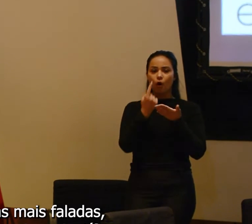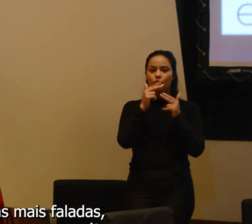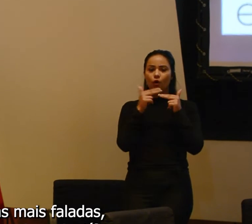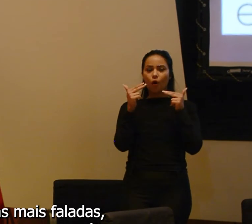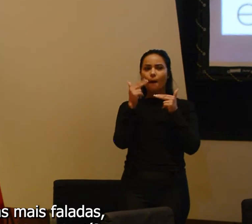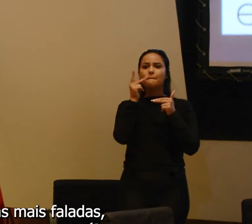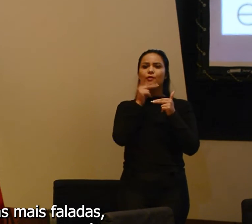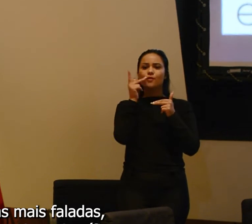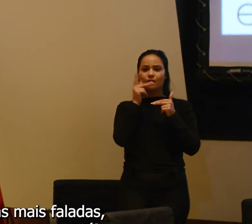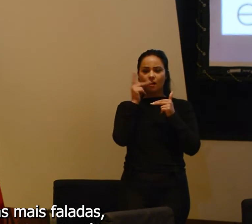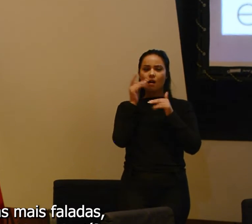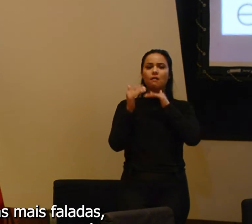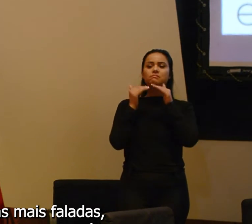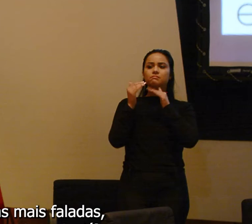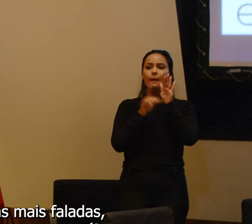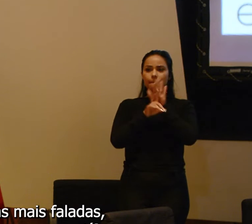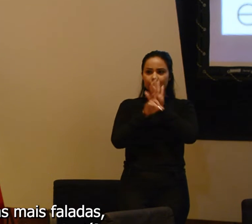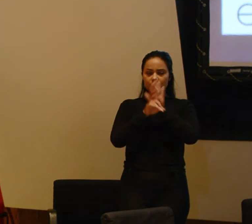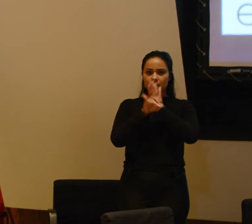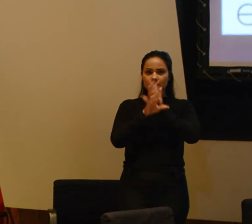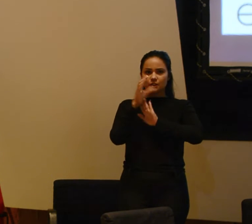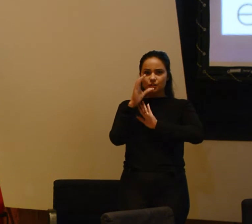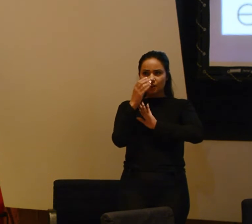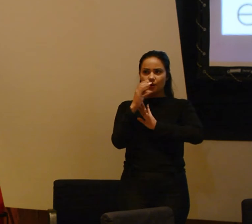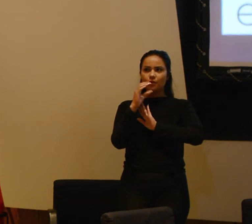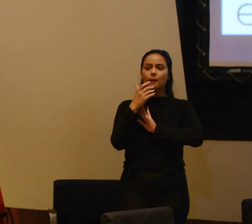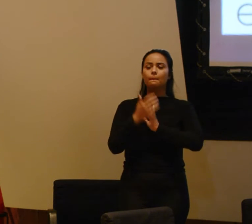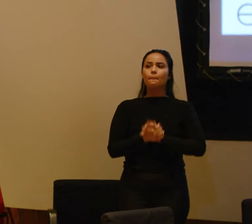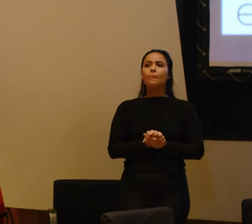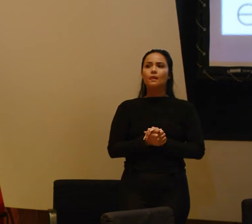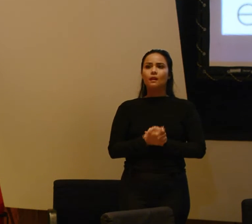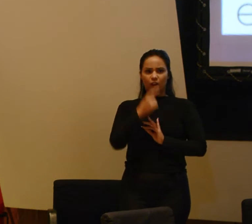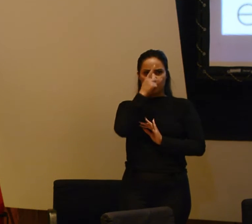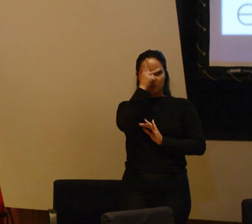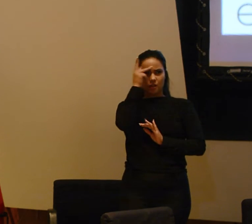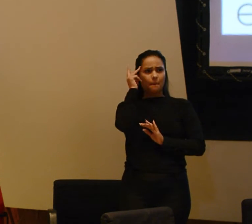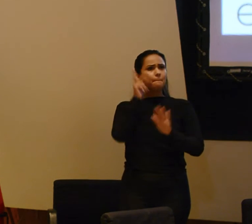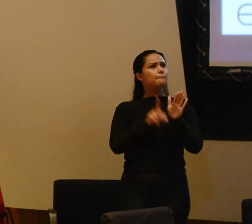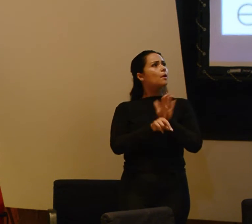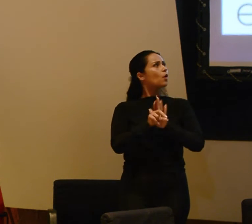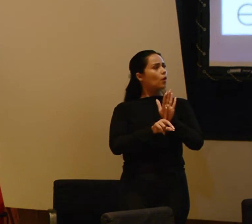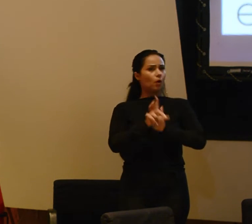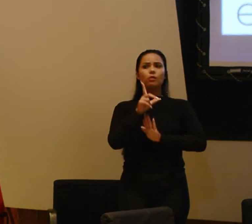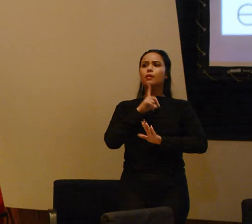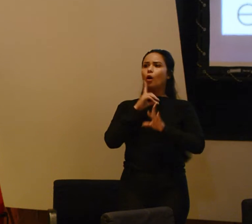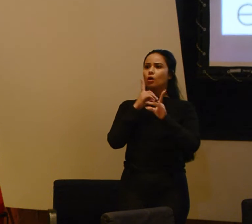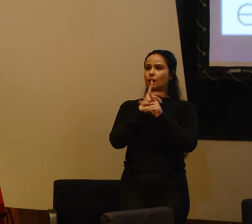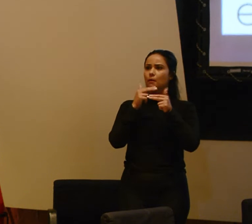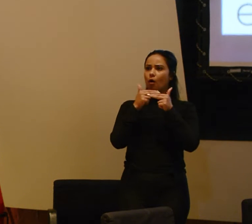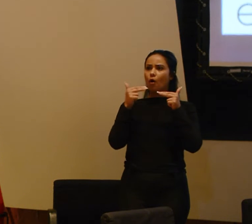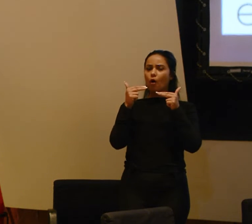mais faladas quando a gente faz pesquisa científica, se a gente for ali dar uma busca, a gente vai achar muita